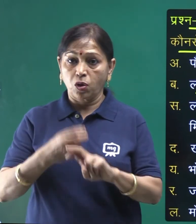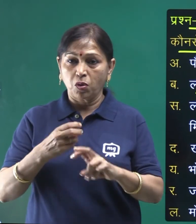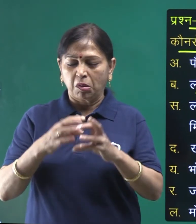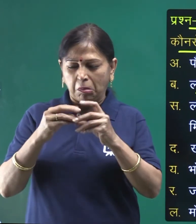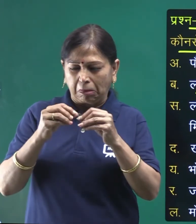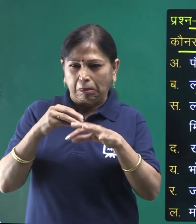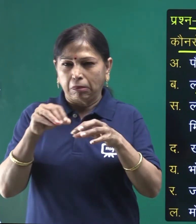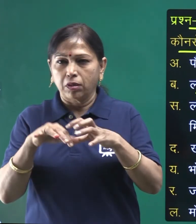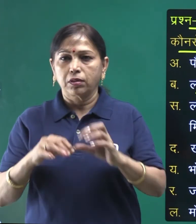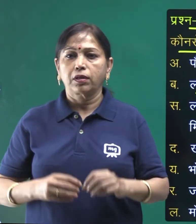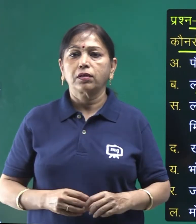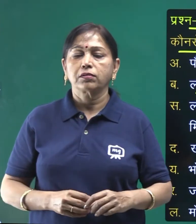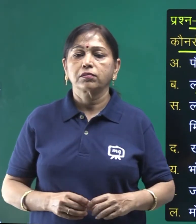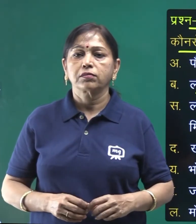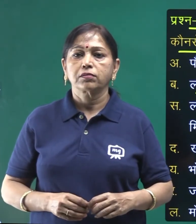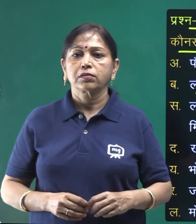लगना।